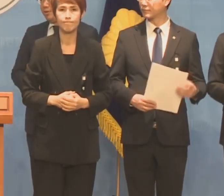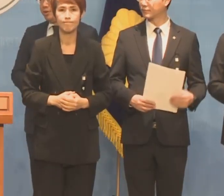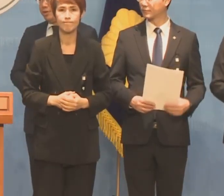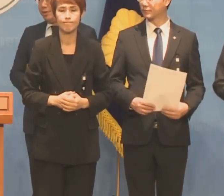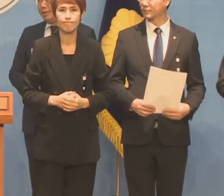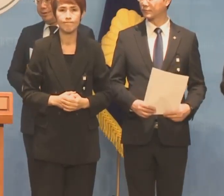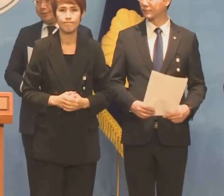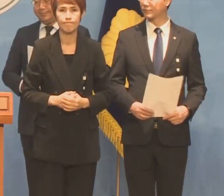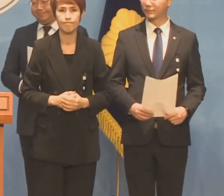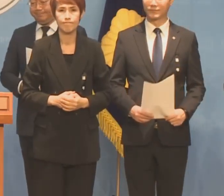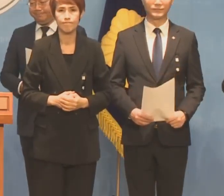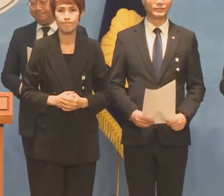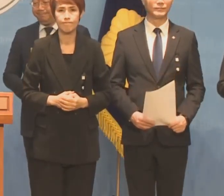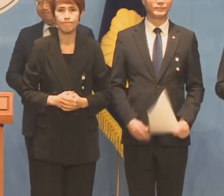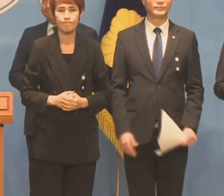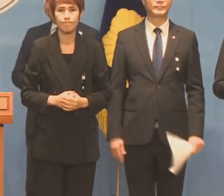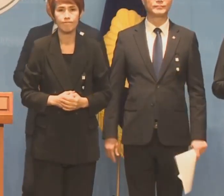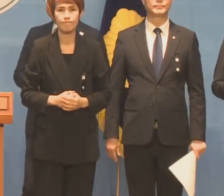네, 제가